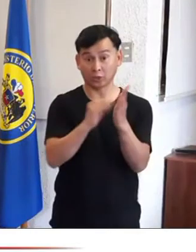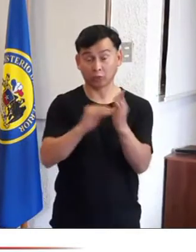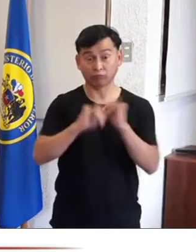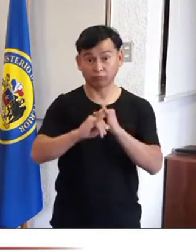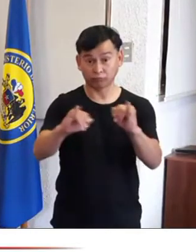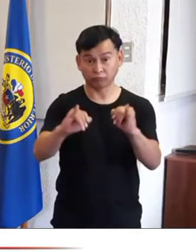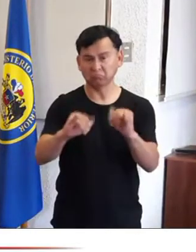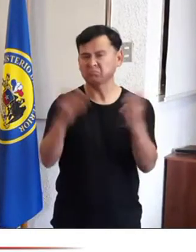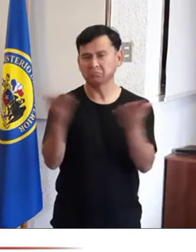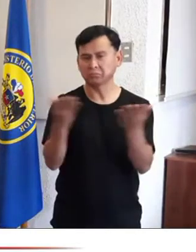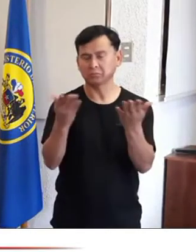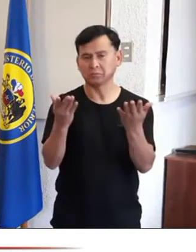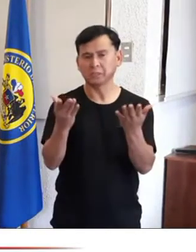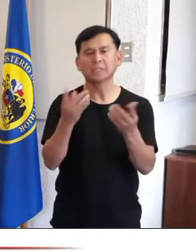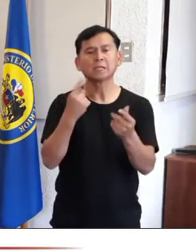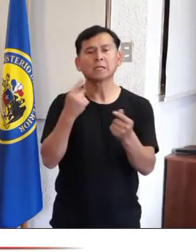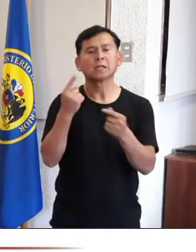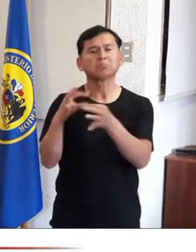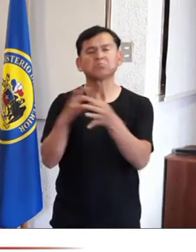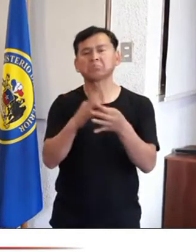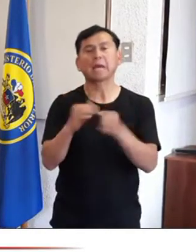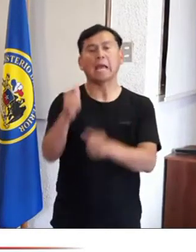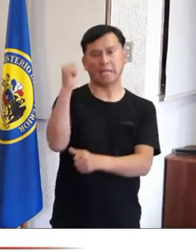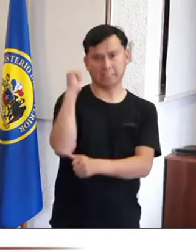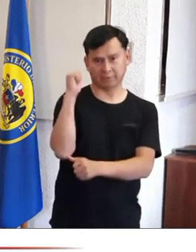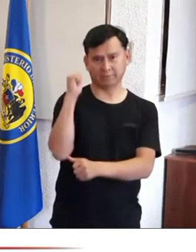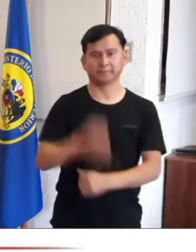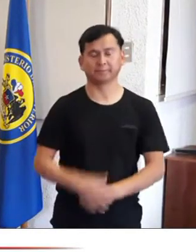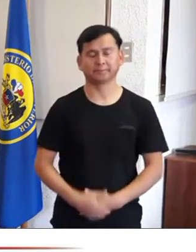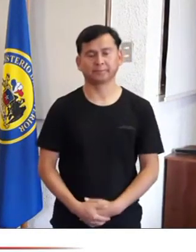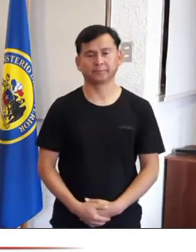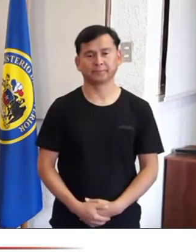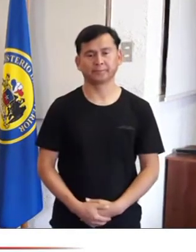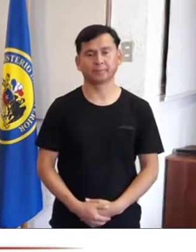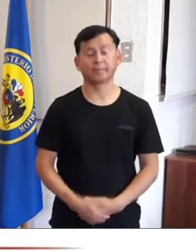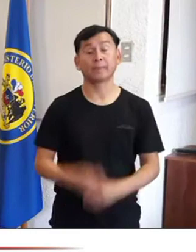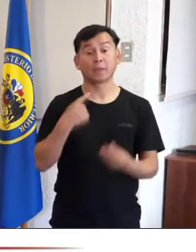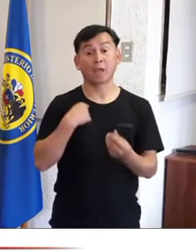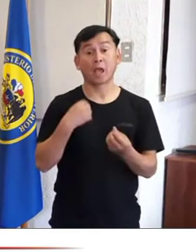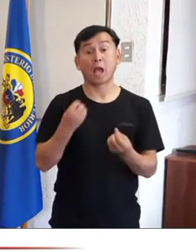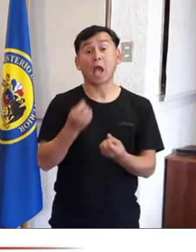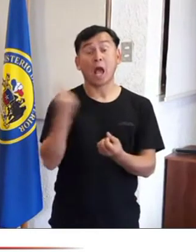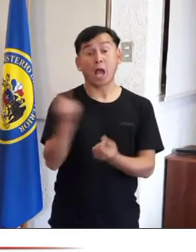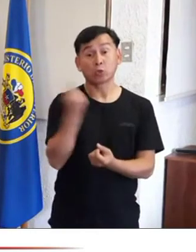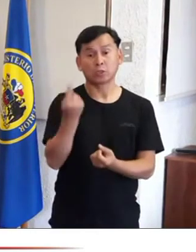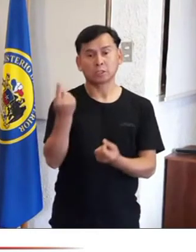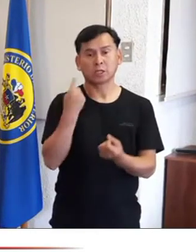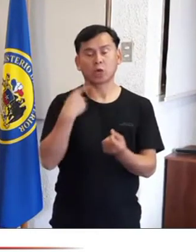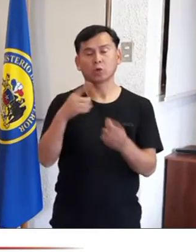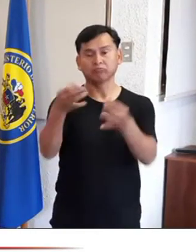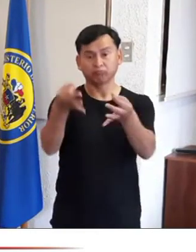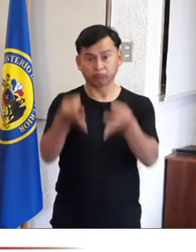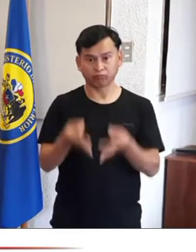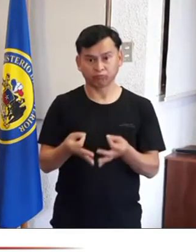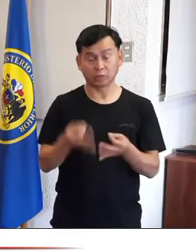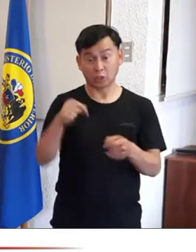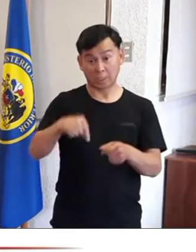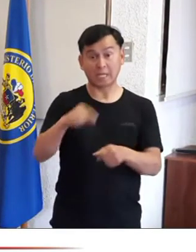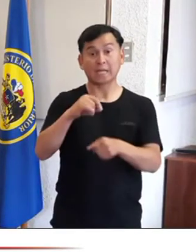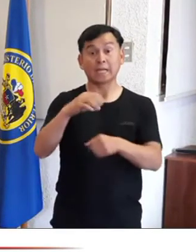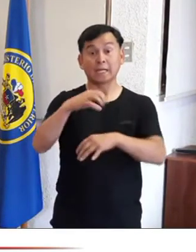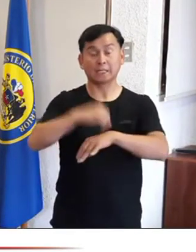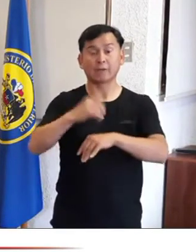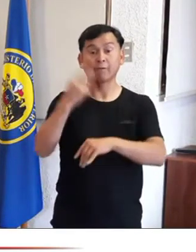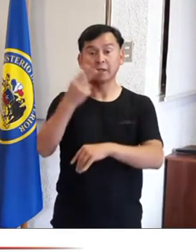día jueves corresponden a lo que sucedió el día de ayer. Estado actualizado de casos en la región. Hasta el día de